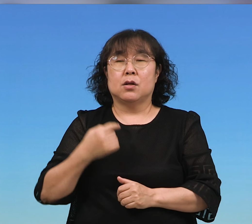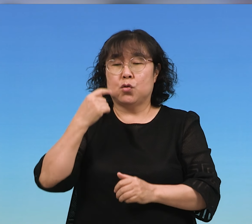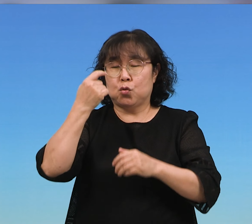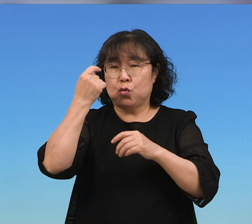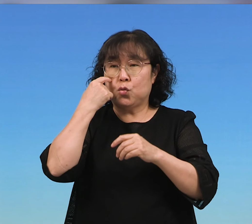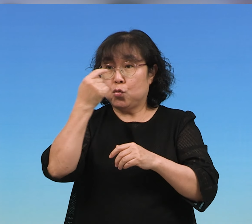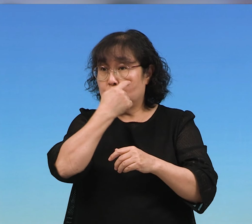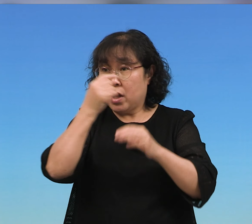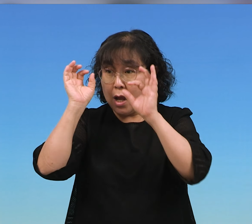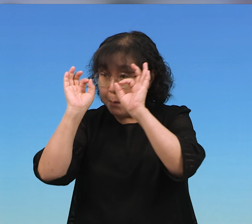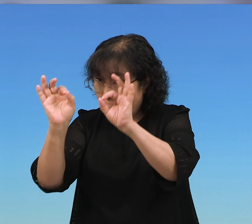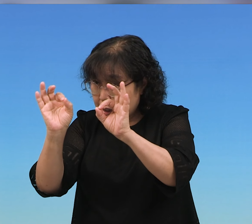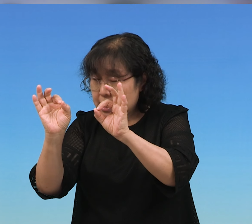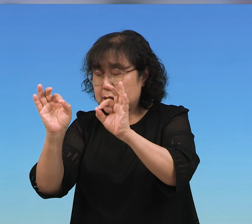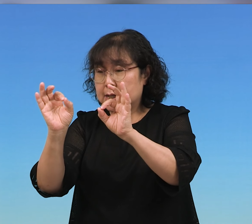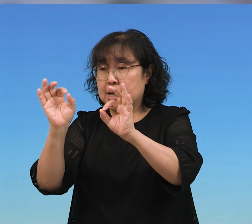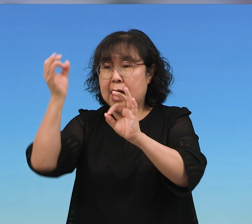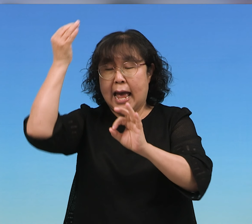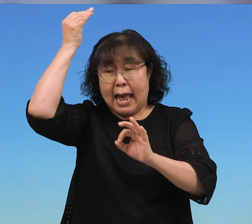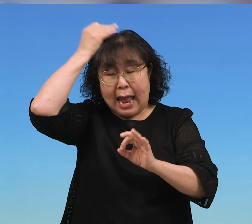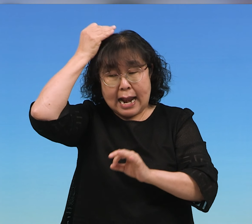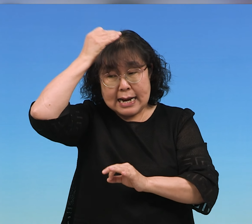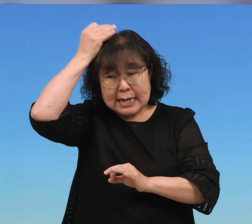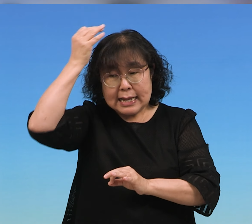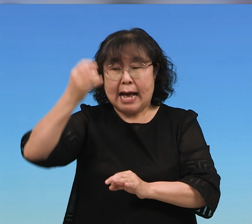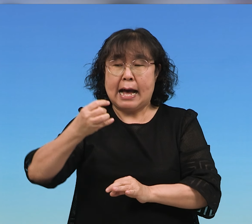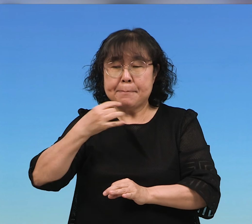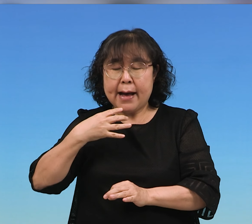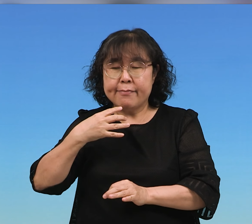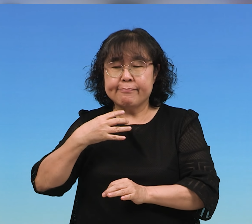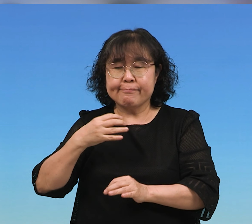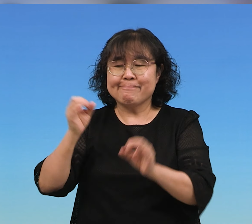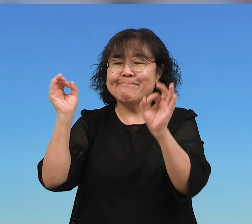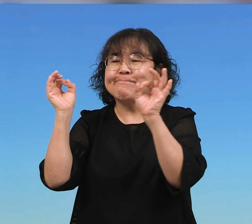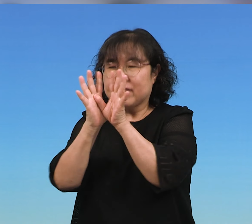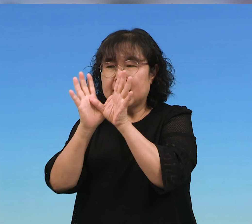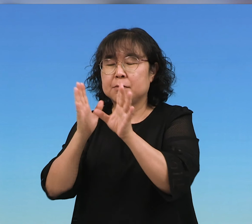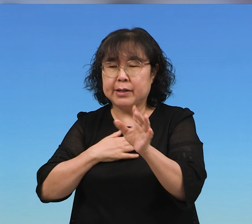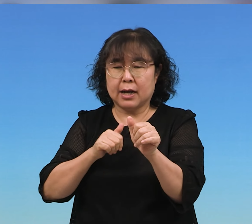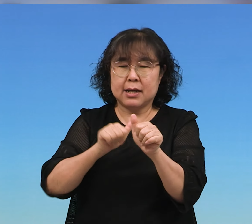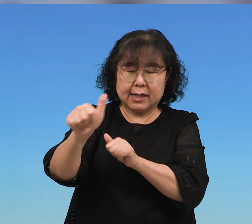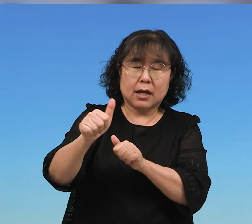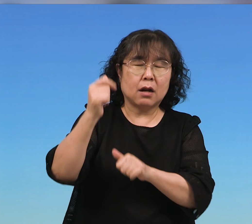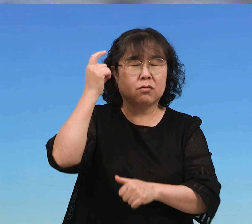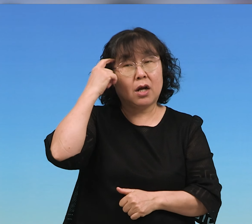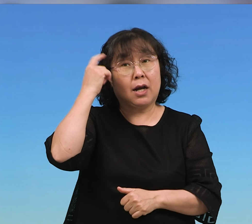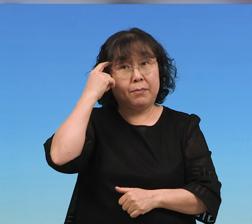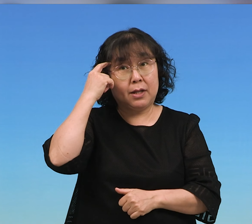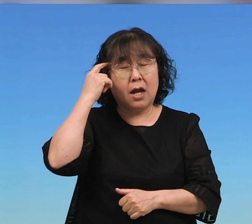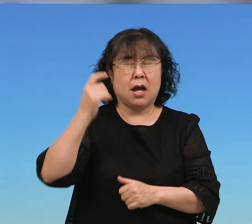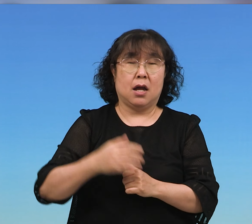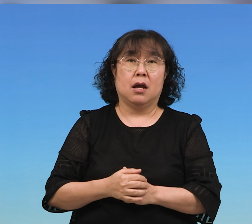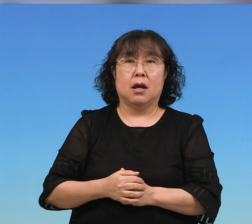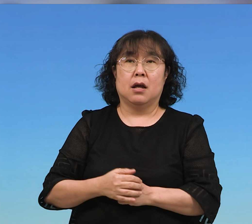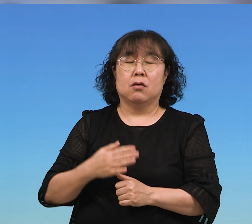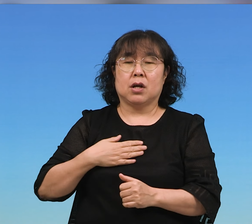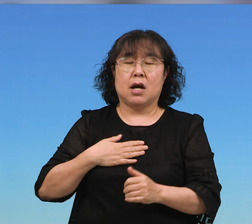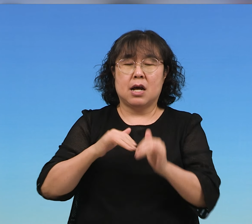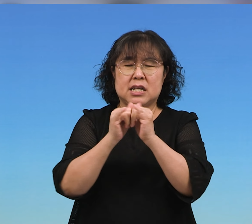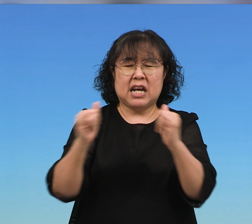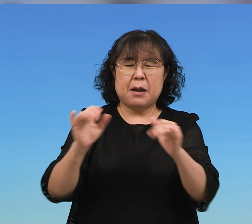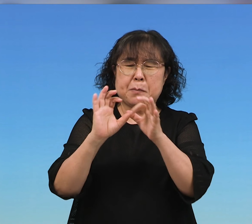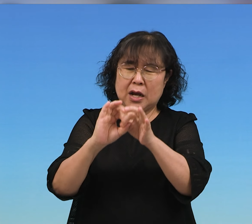자기 괴롭히는 이 사람만 죽이면 된다. 우리가 대인관계에서 이런 어리석음을 범할 때가 얼마나 많습니까? 그